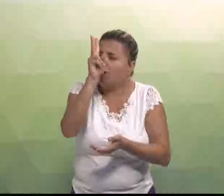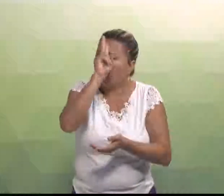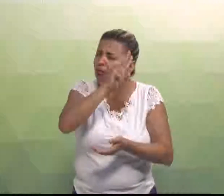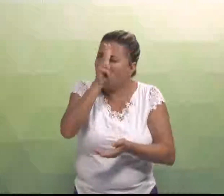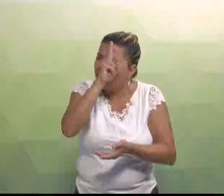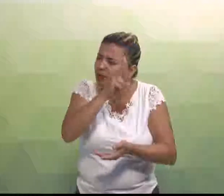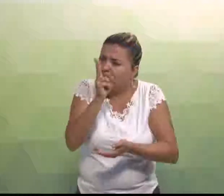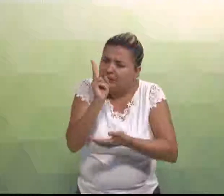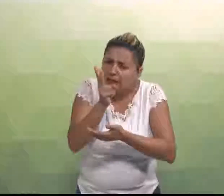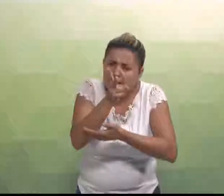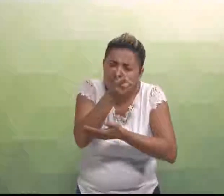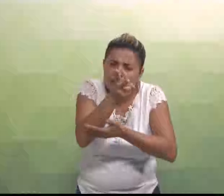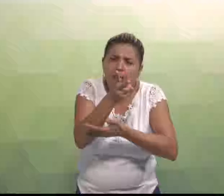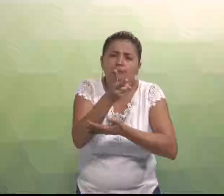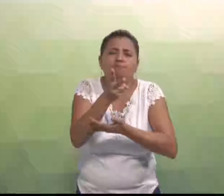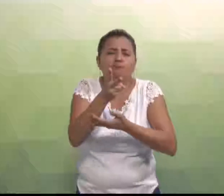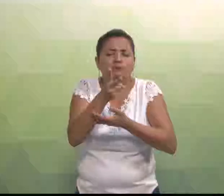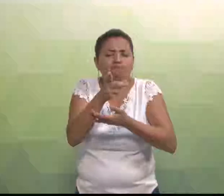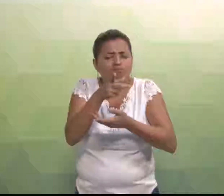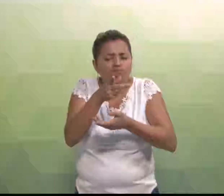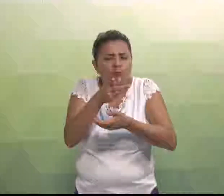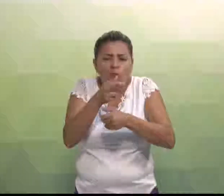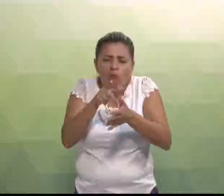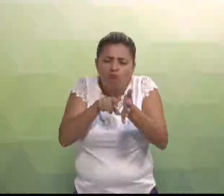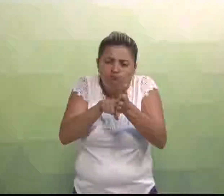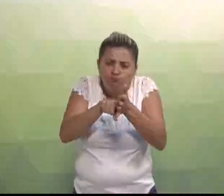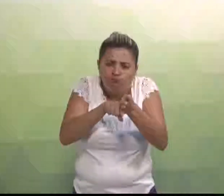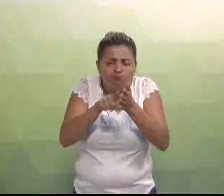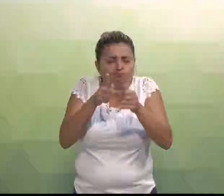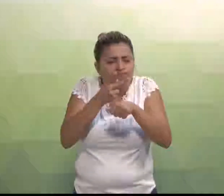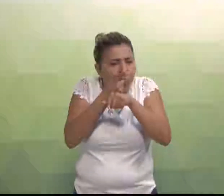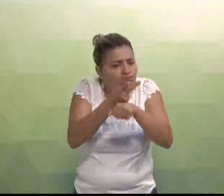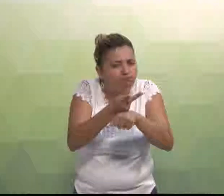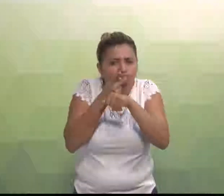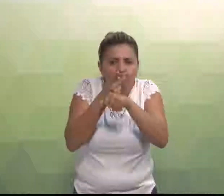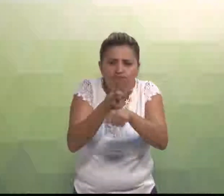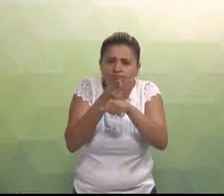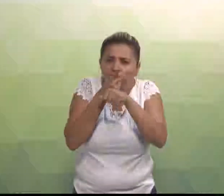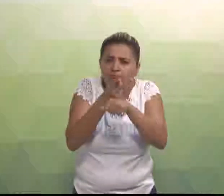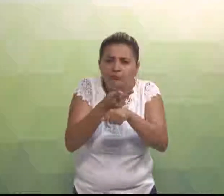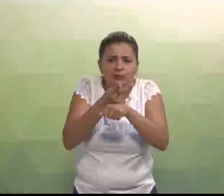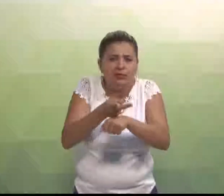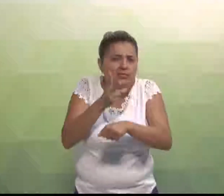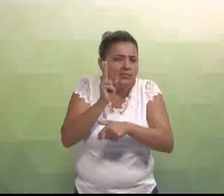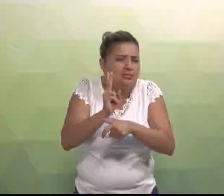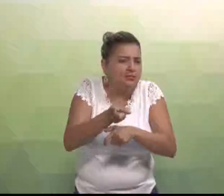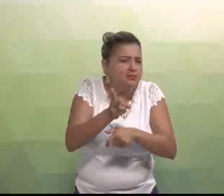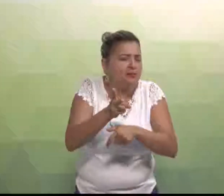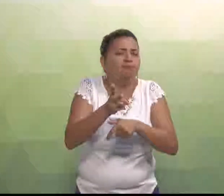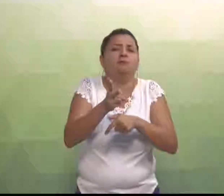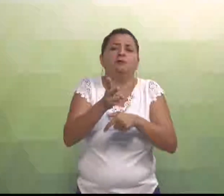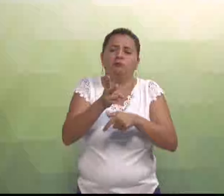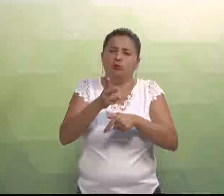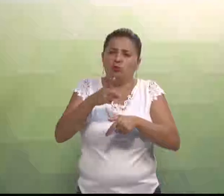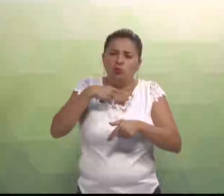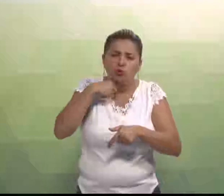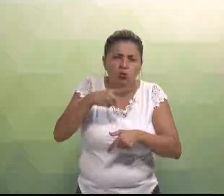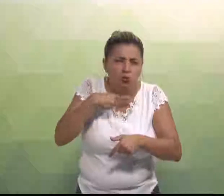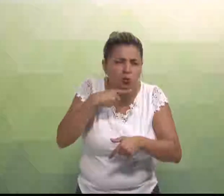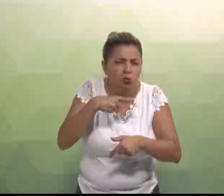Vocês lembram? E lembrem sempre de que é necessário pesquisar e procurar, se necessário, caso tenha